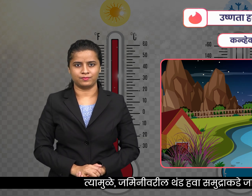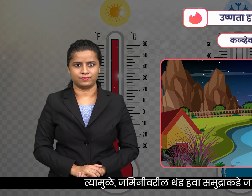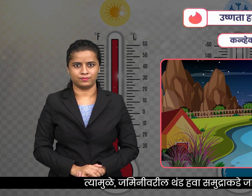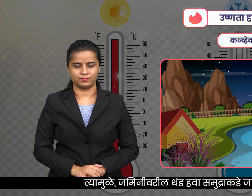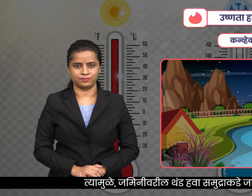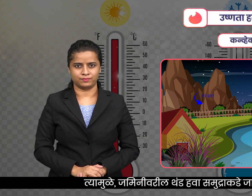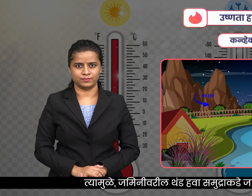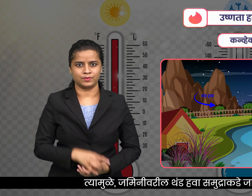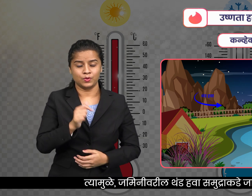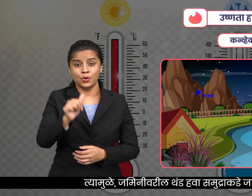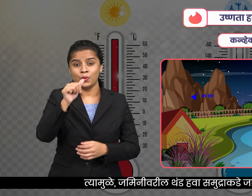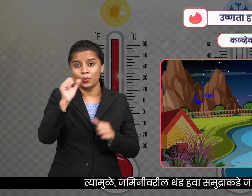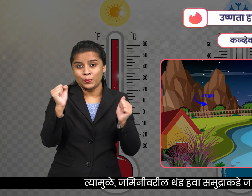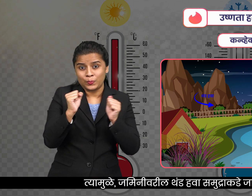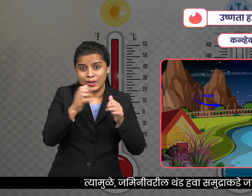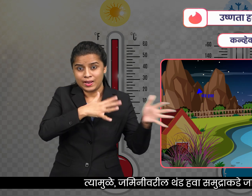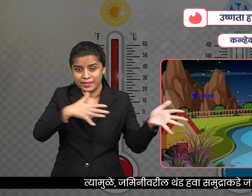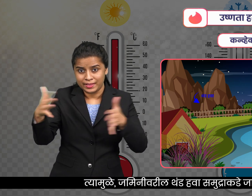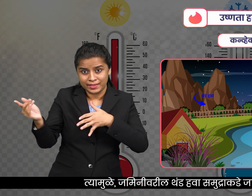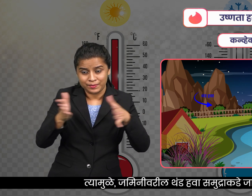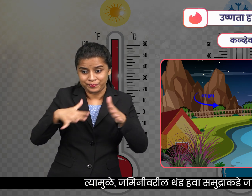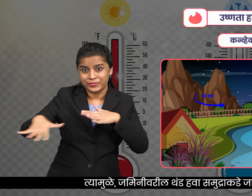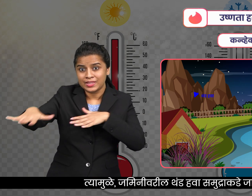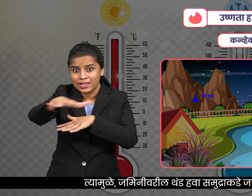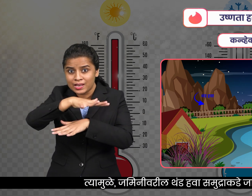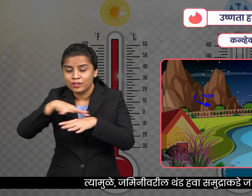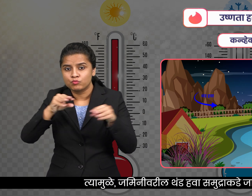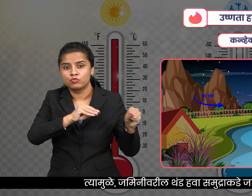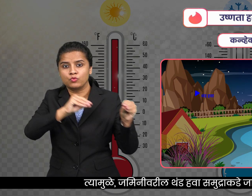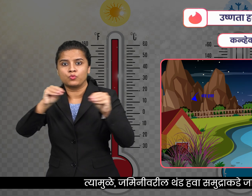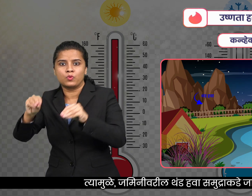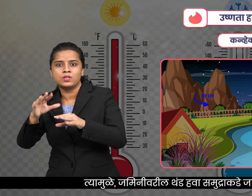त्यामुळे जमिनीवरील थंड हवा समुद्राकडे जाते. याला